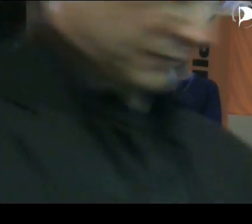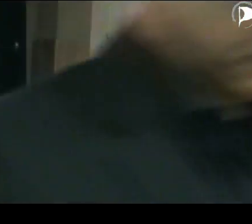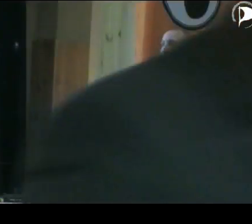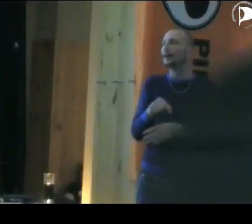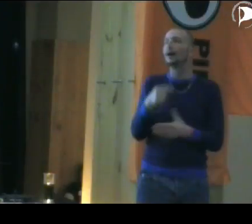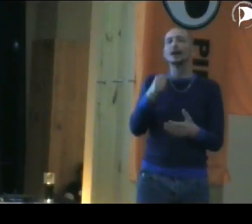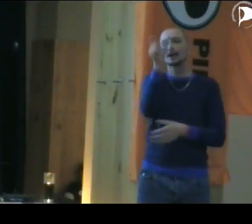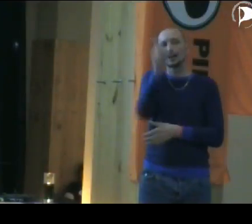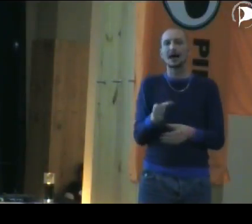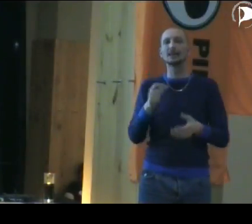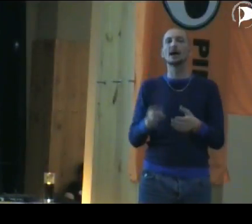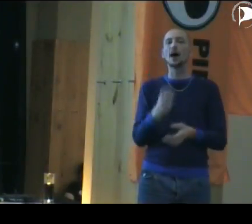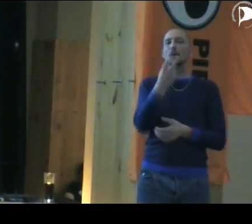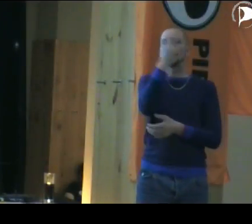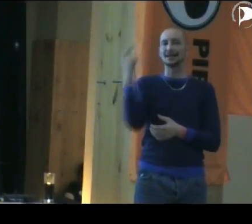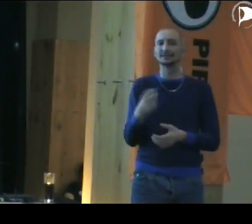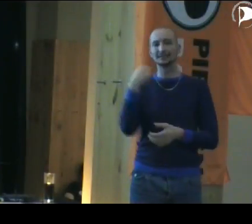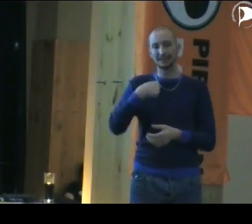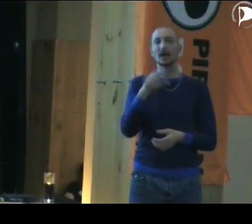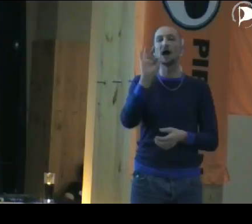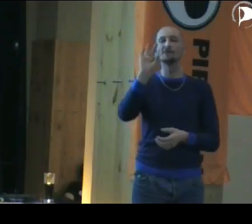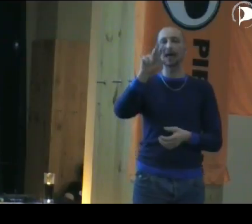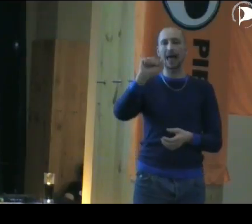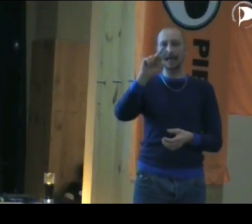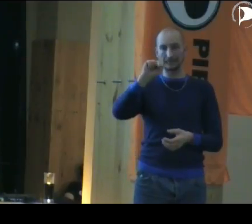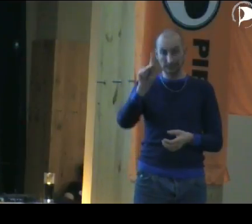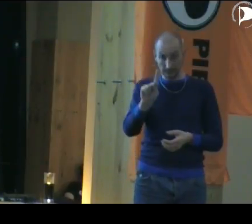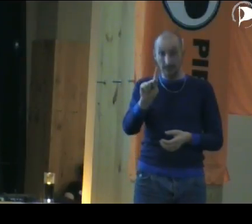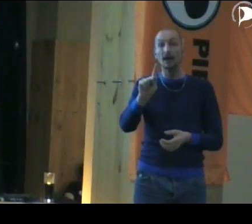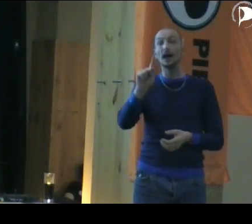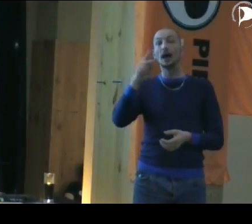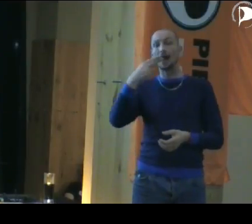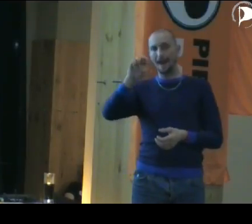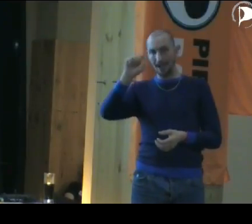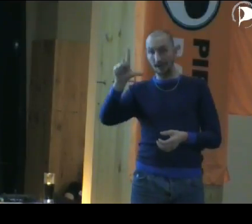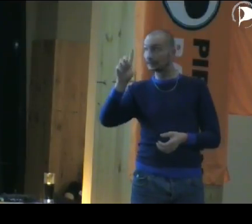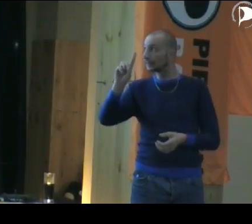wenn wir damit kein stelle ich hoffe einfach mac portiert